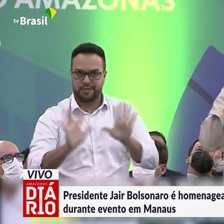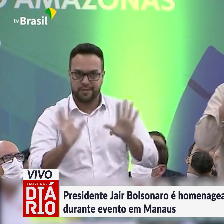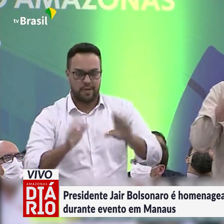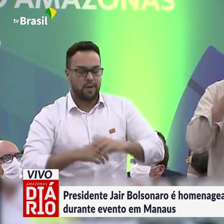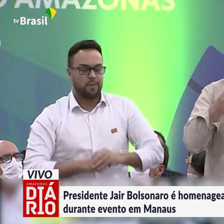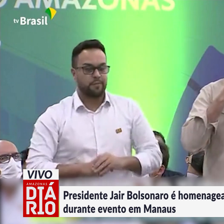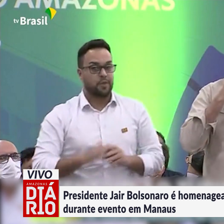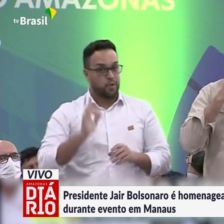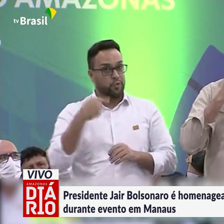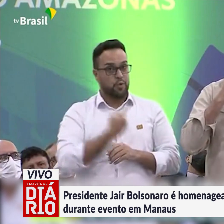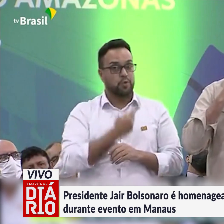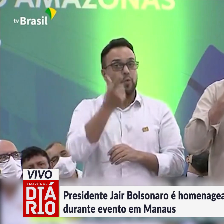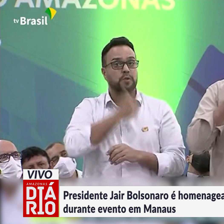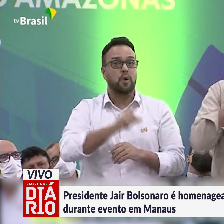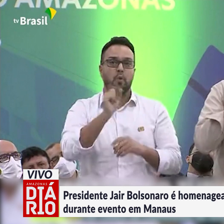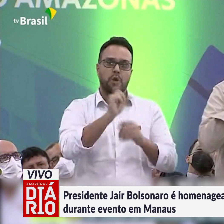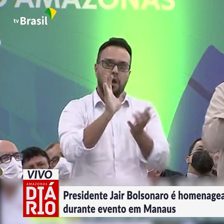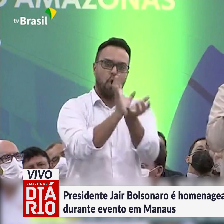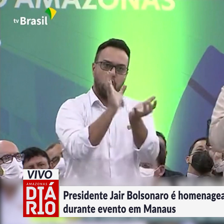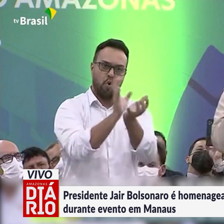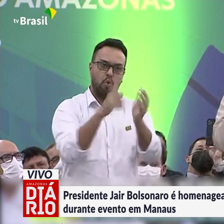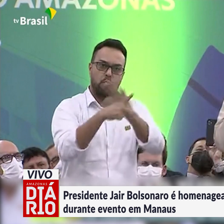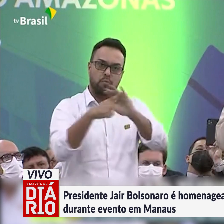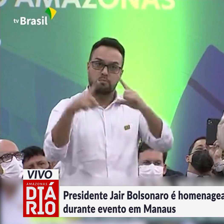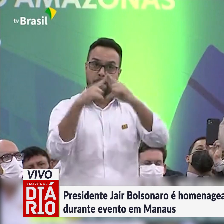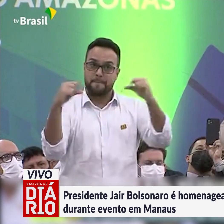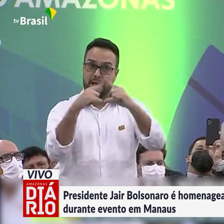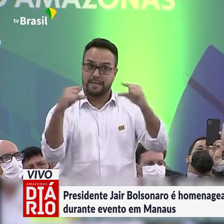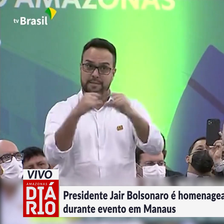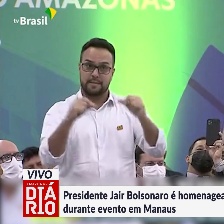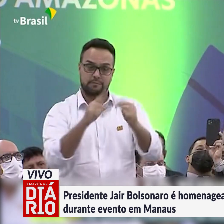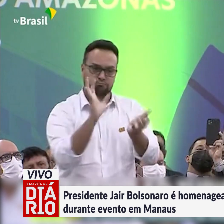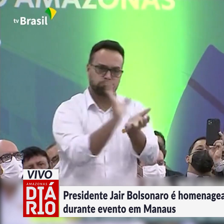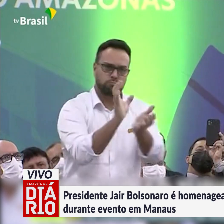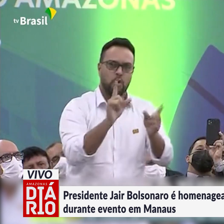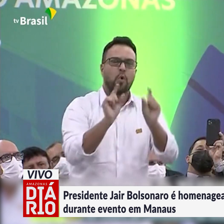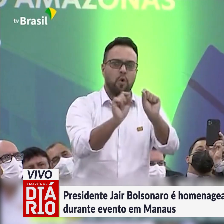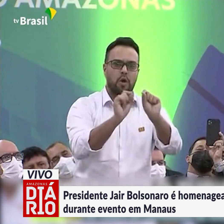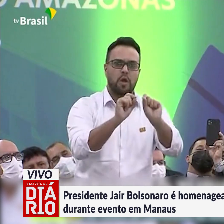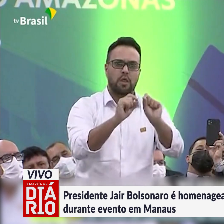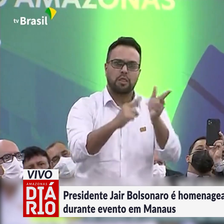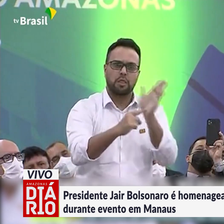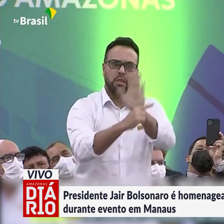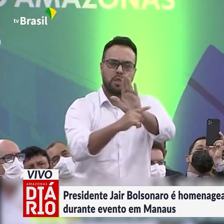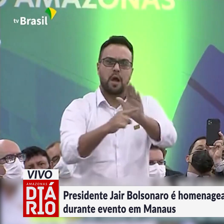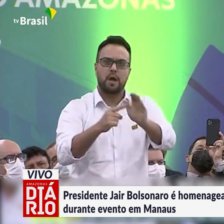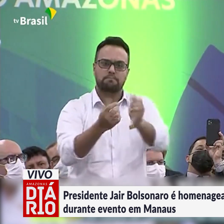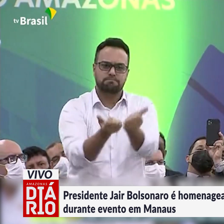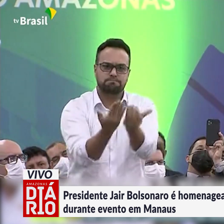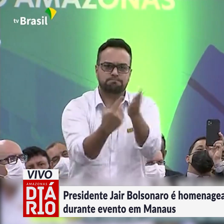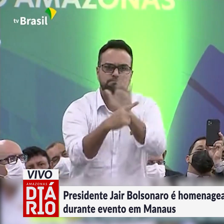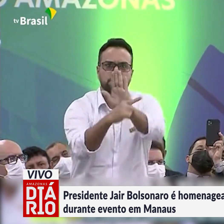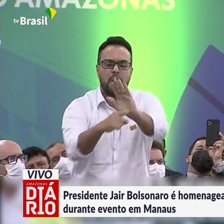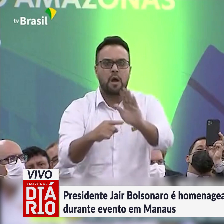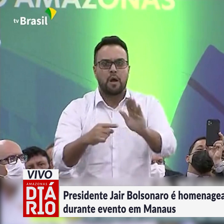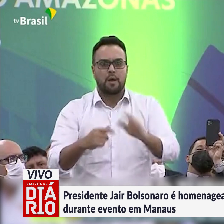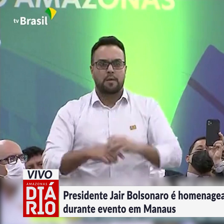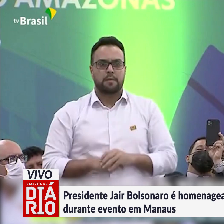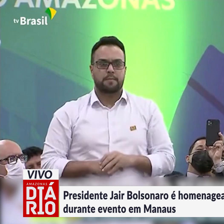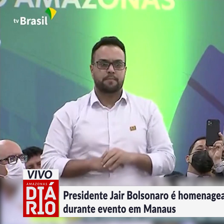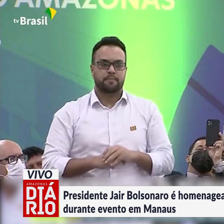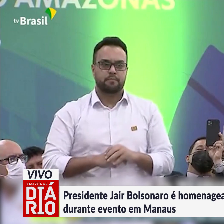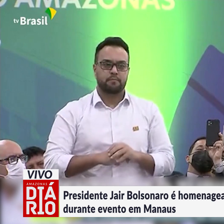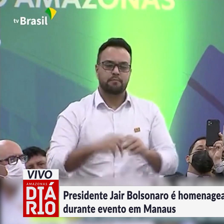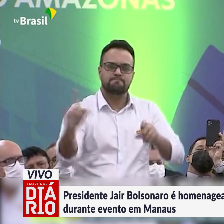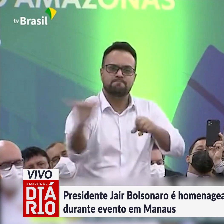Conseguimos, com a equipe que nós temos em Brasília, colaborar e muito para que os